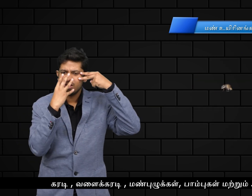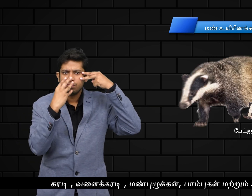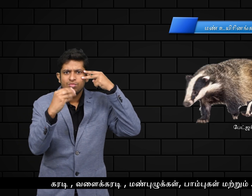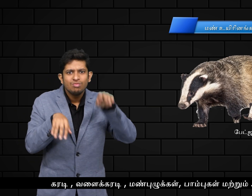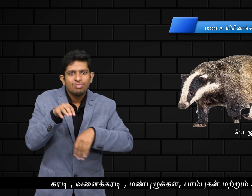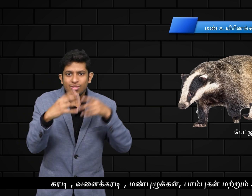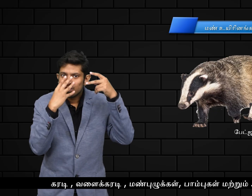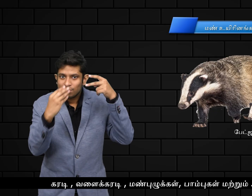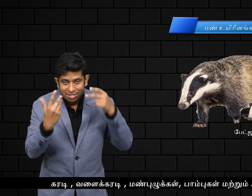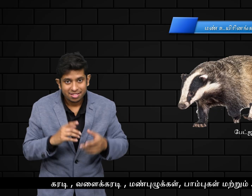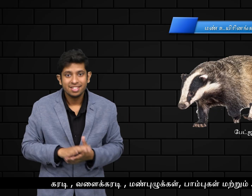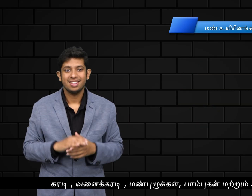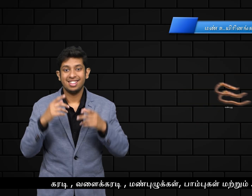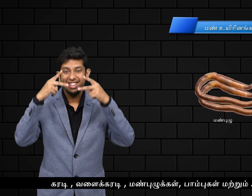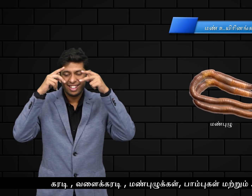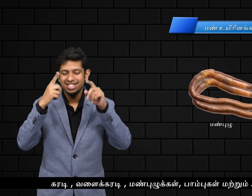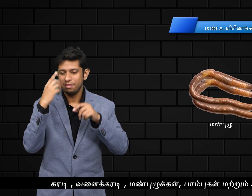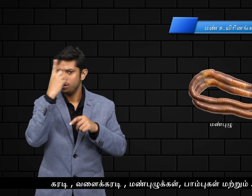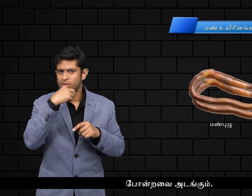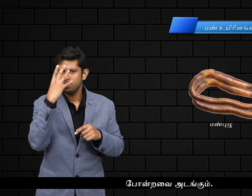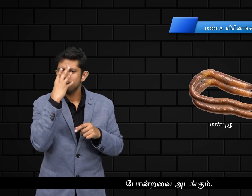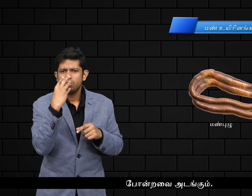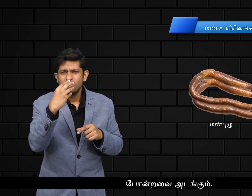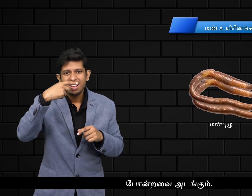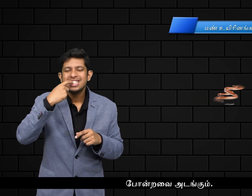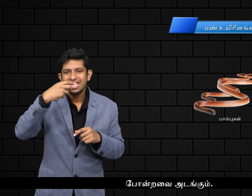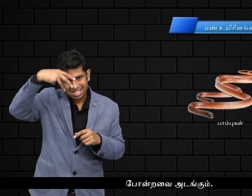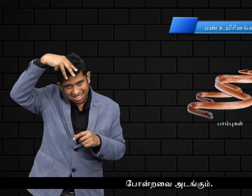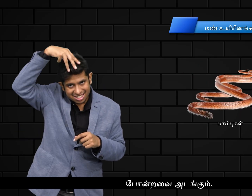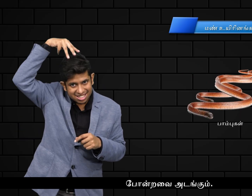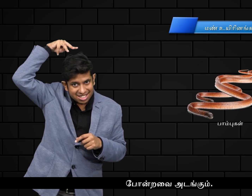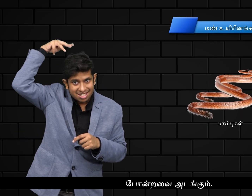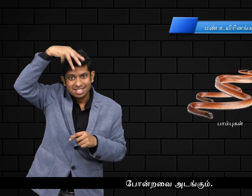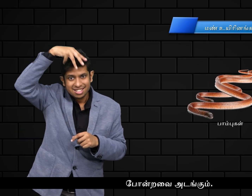மண்புழுக்கள், பாம்புகள் மற்றும் ஆமைகள் போன்றவை அடங்கும்.